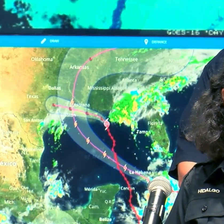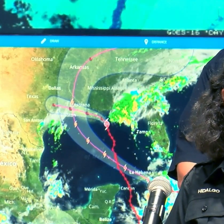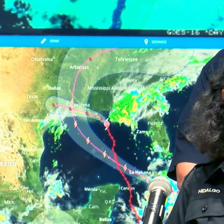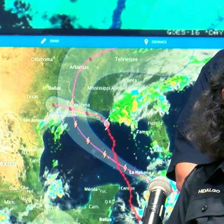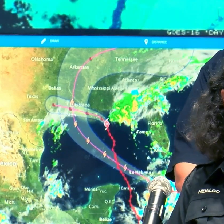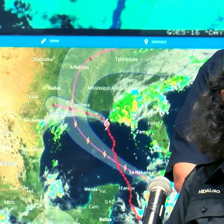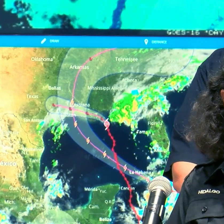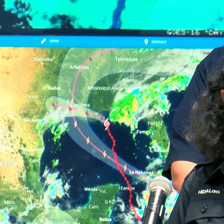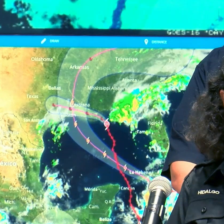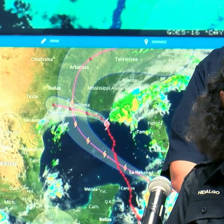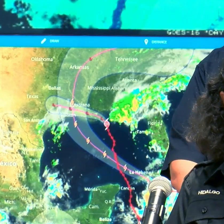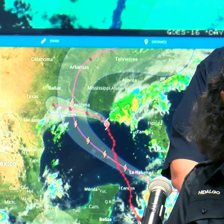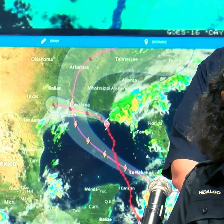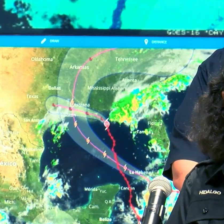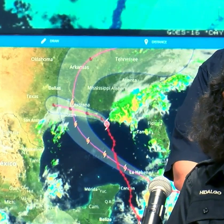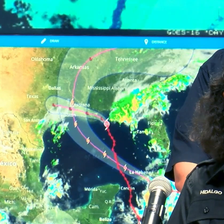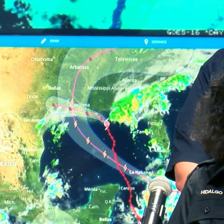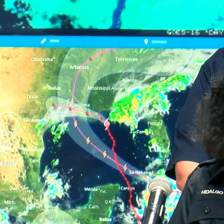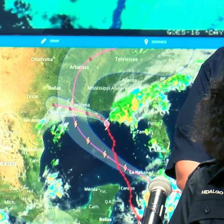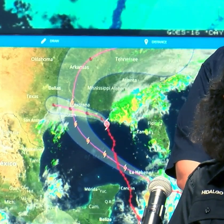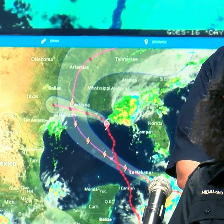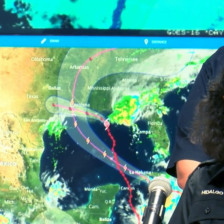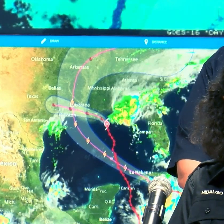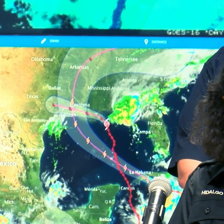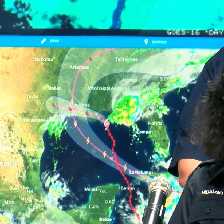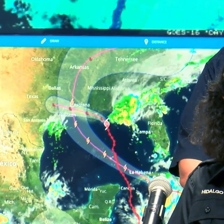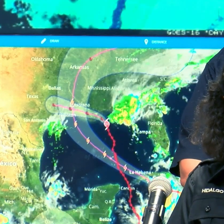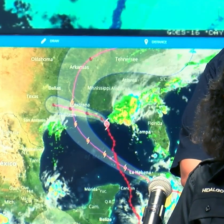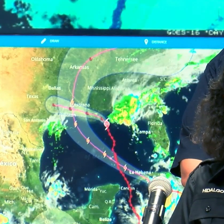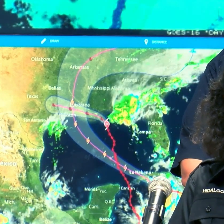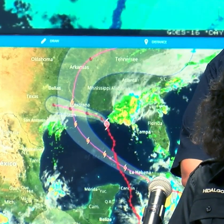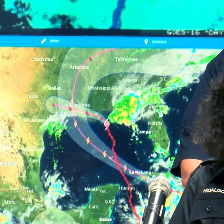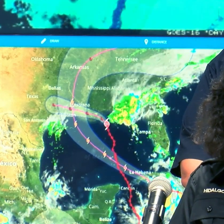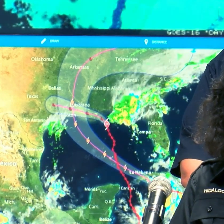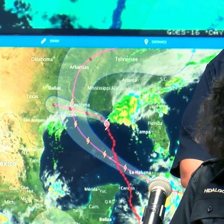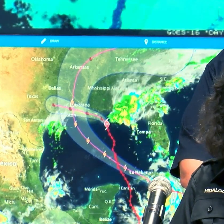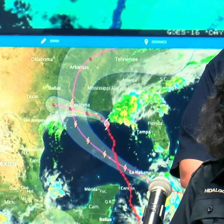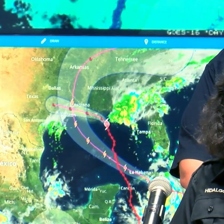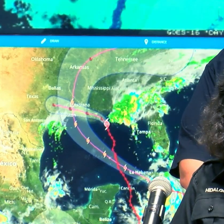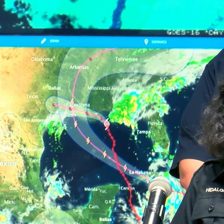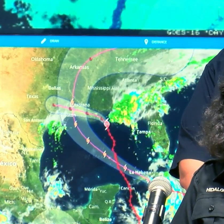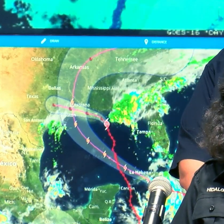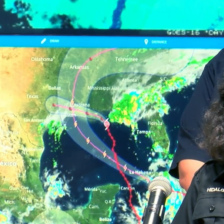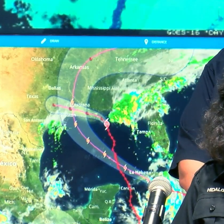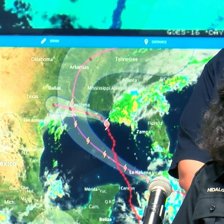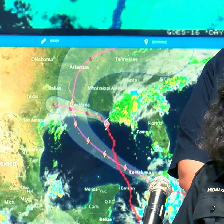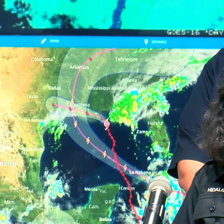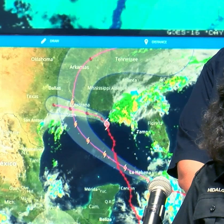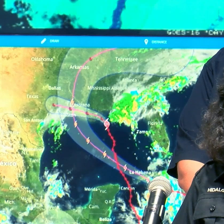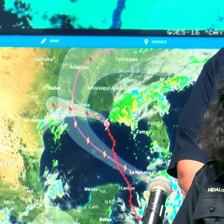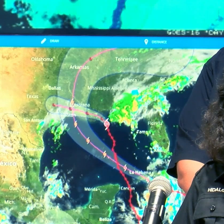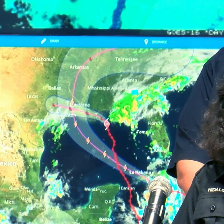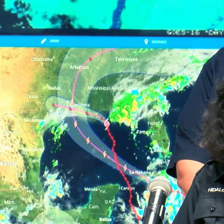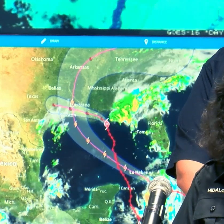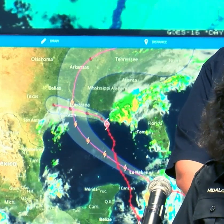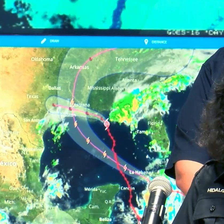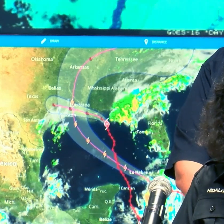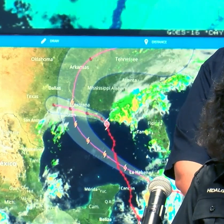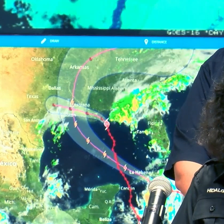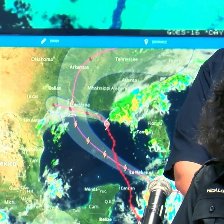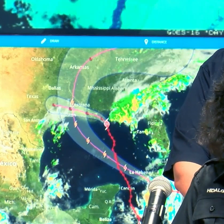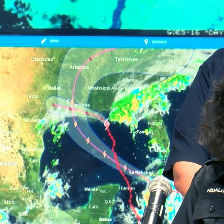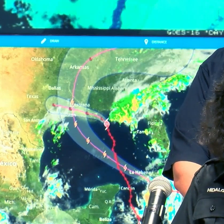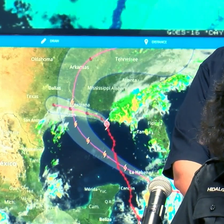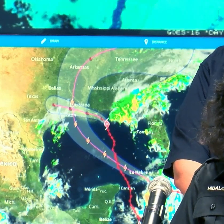es tiempo para ustedes, para que la comunidad también nos ayude a prepararse. En este momento deben estar preparados para que llegue